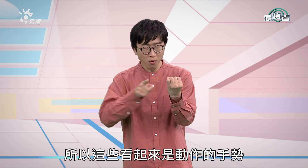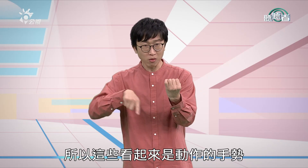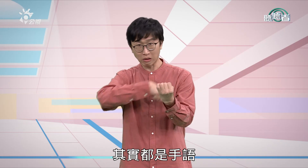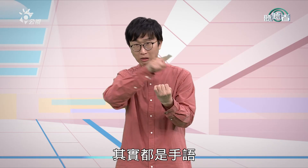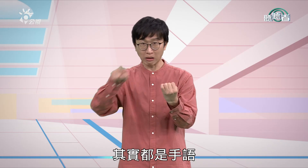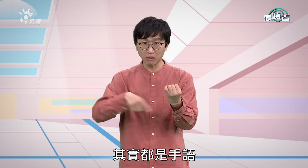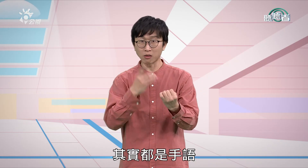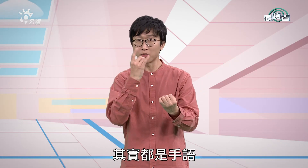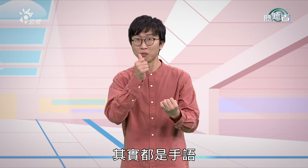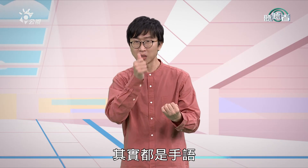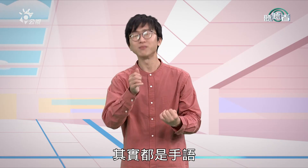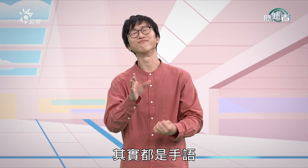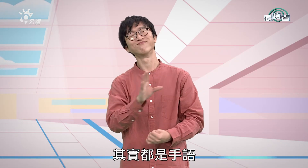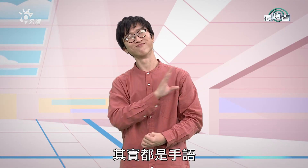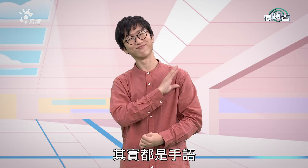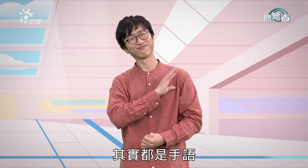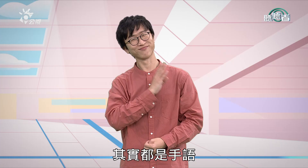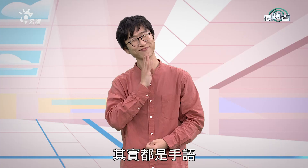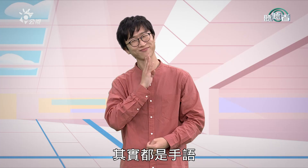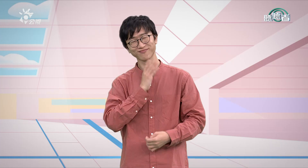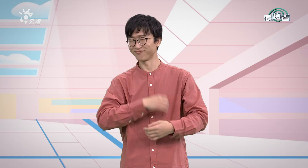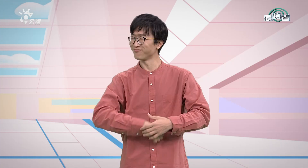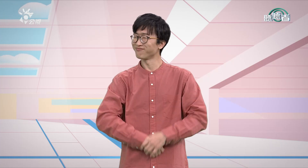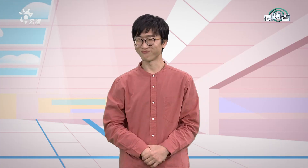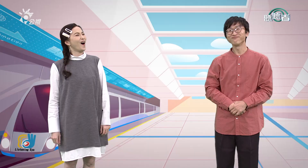势，其实都是手语呢。